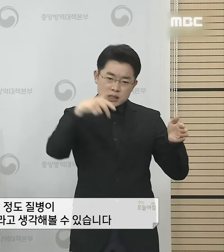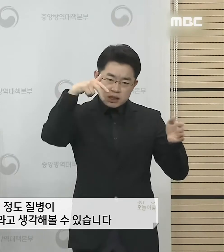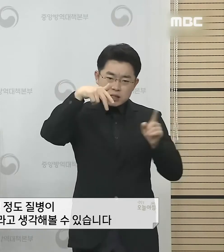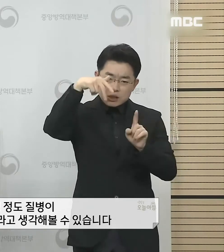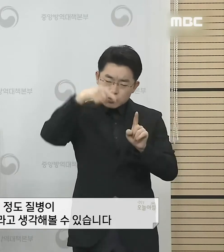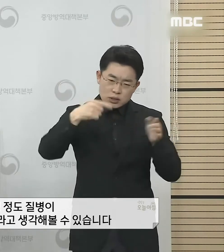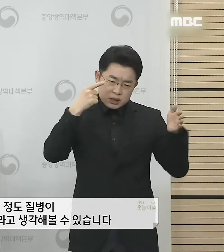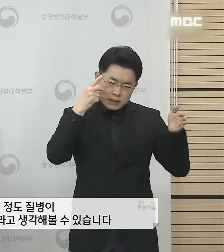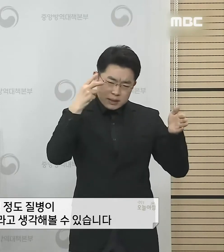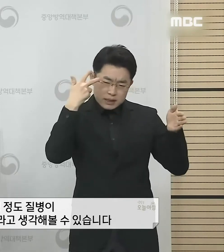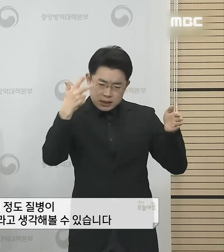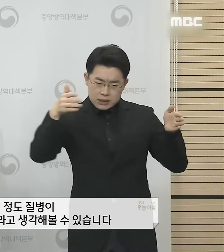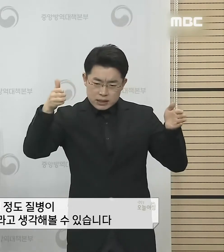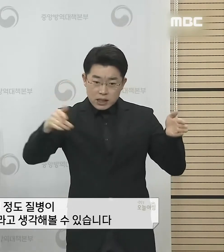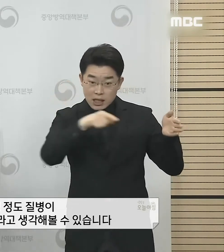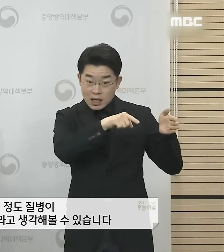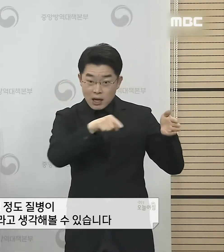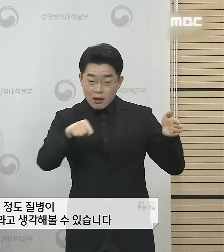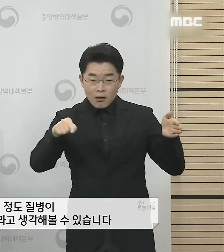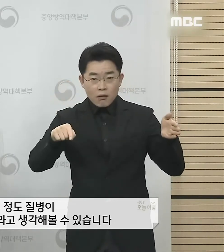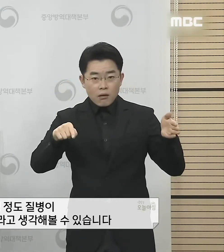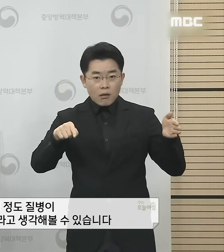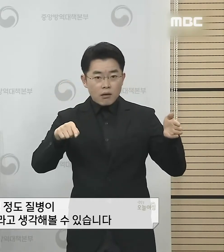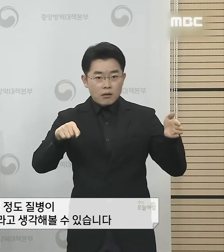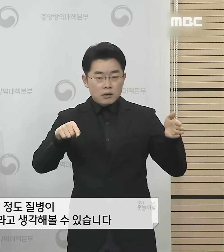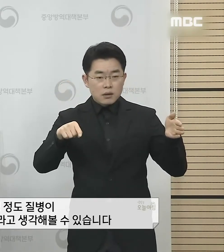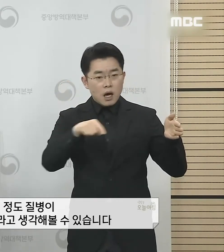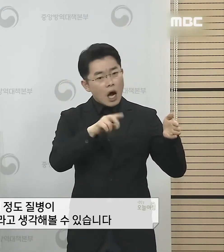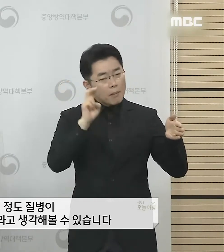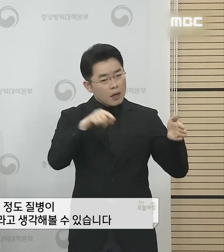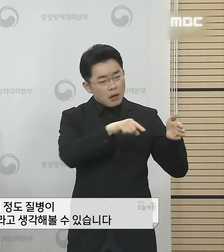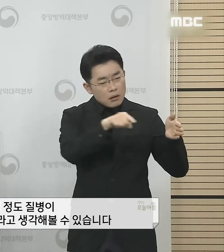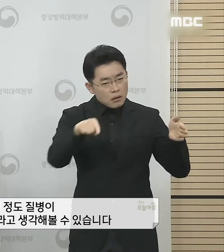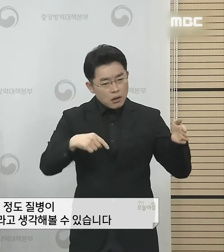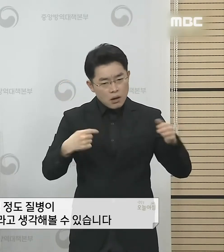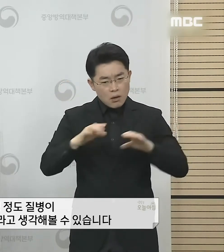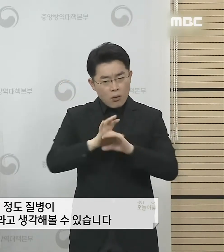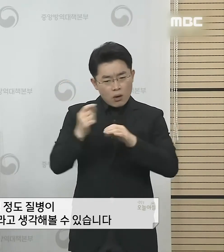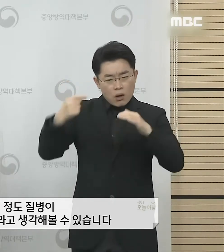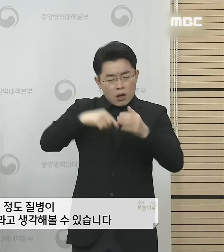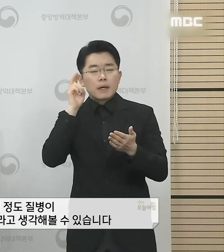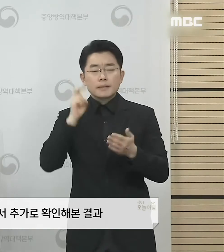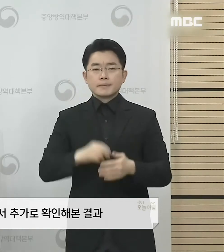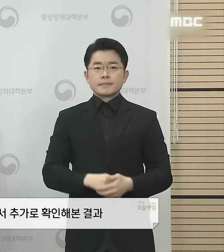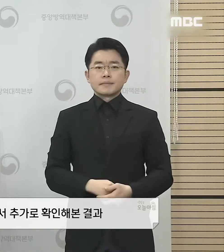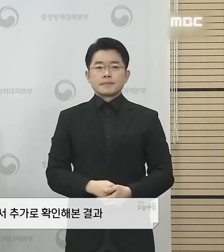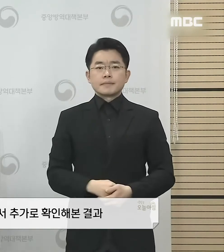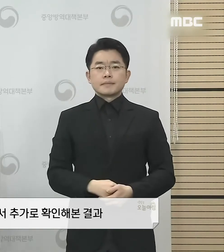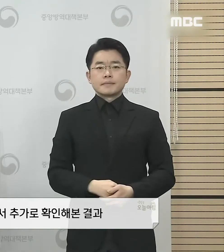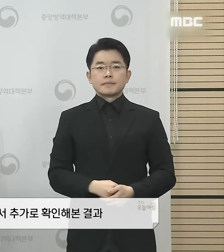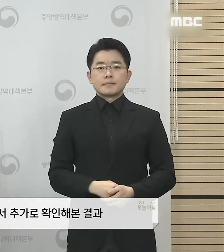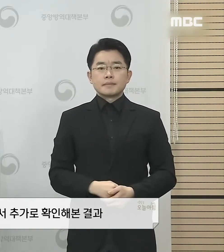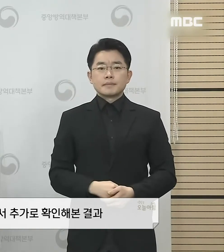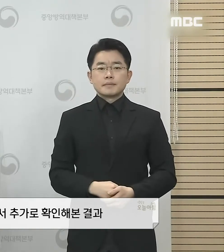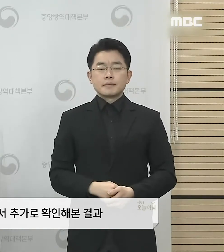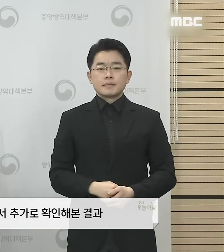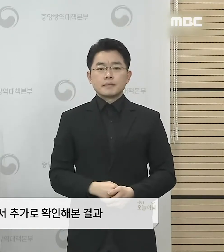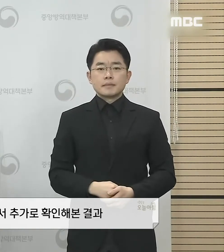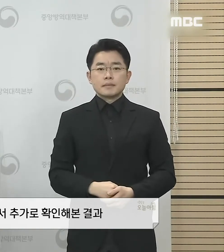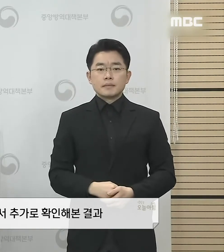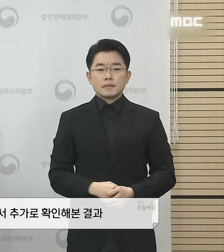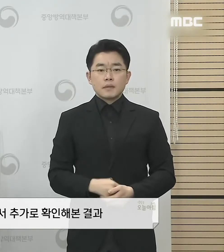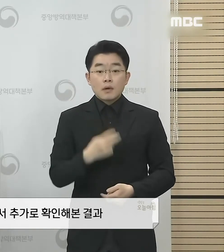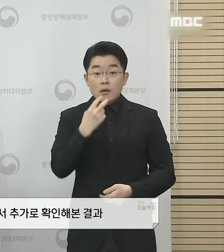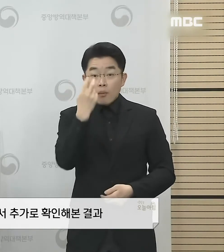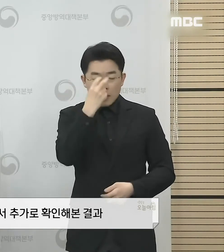중에 일정 정도 그 질병이 진행되고 있었을 것이라고 생각해 볼 수 있겠습니다. 이 두 번의 검사에 대해서 추가로 확인을